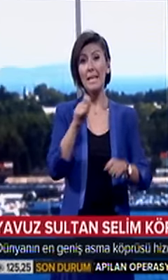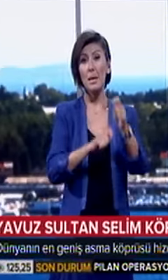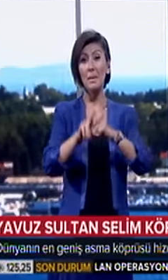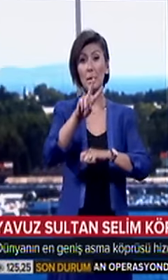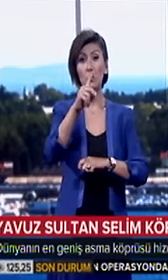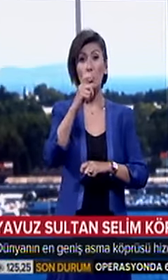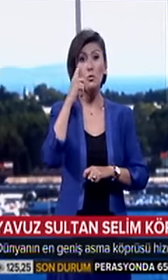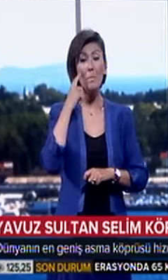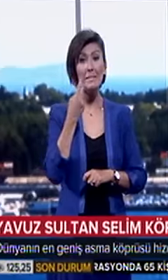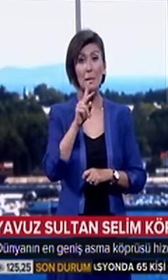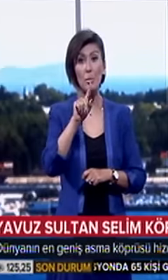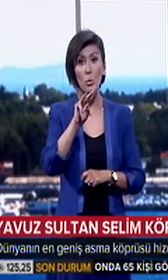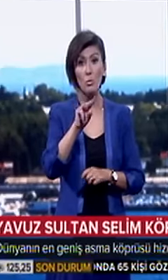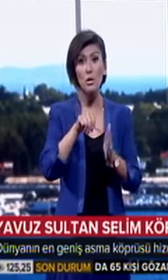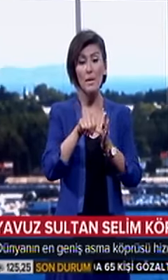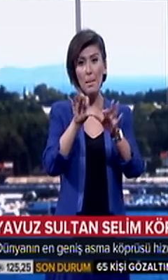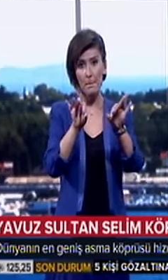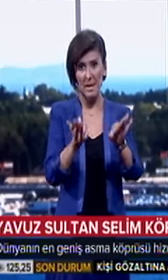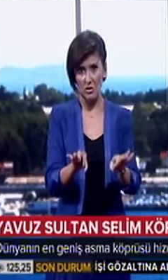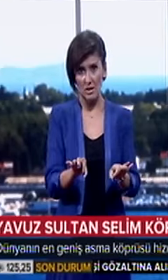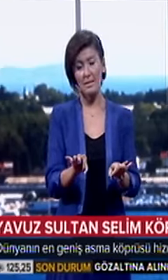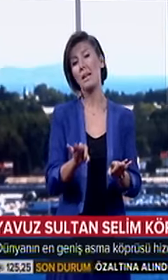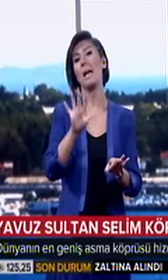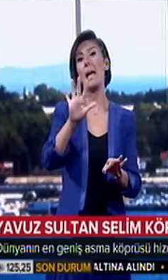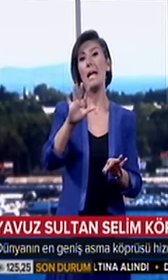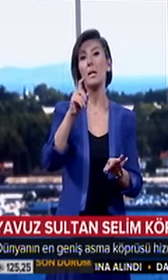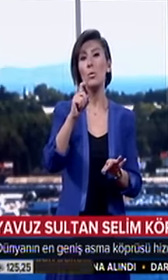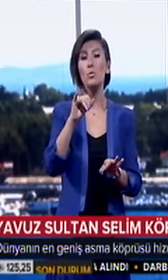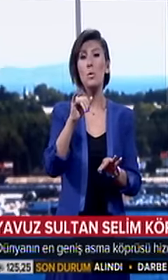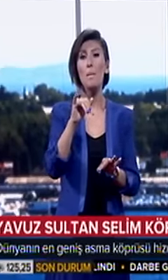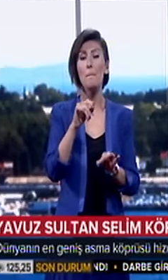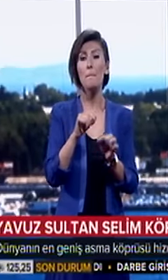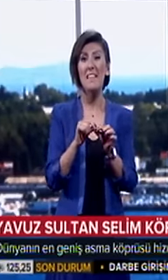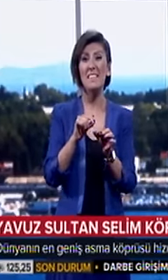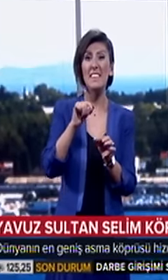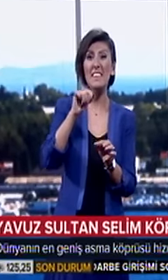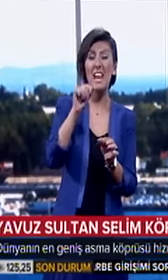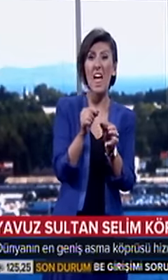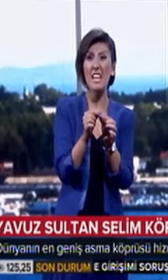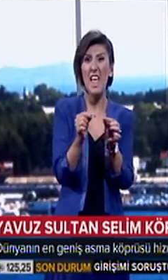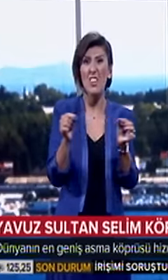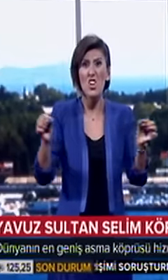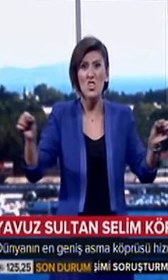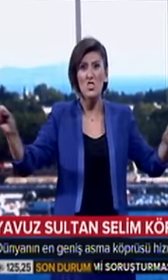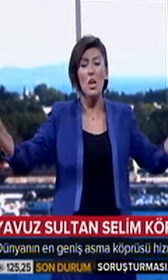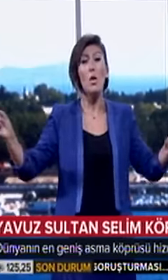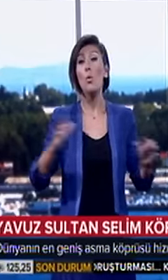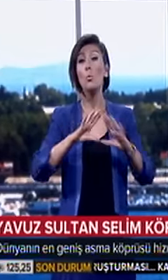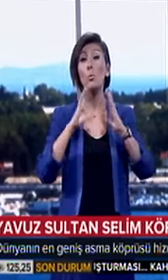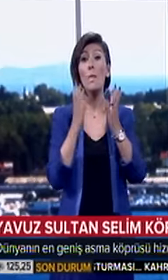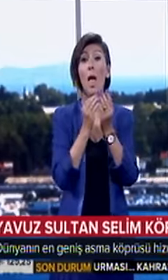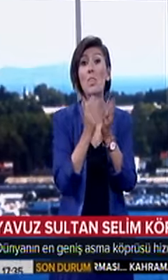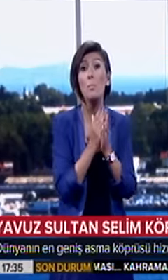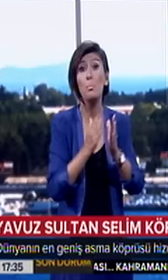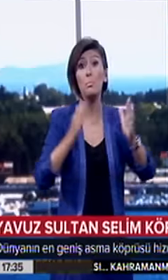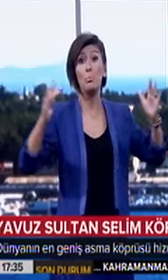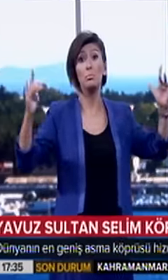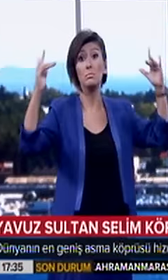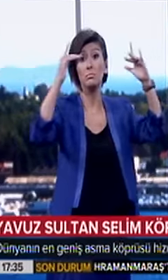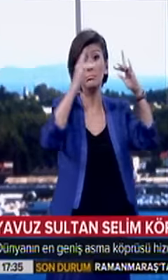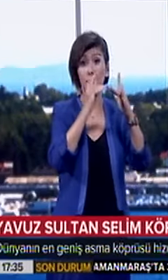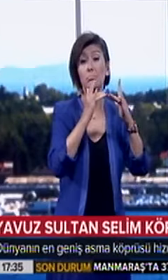Yapımına 29 Mayıs 2013 tarihinde başlandı. 59 metre genişliğiyle dünyanın en geniş asma köprüsü unvanına sahip. Köprüde